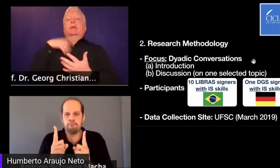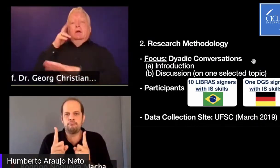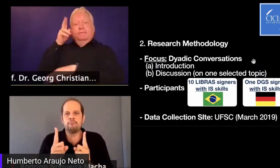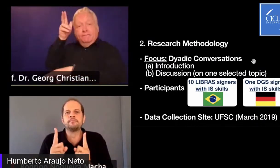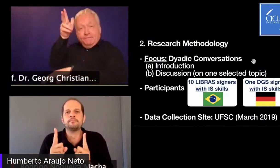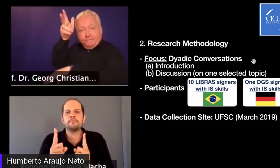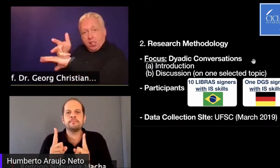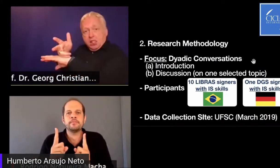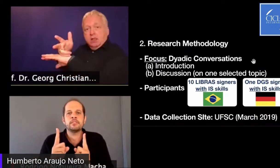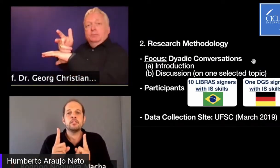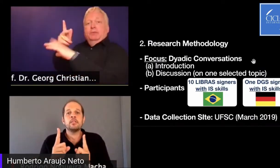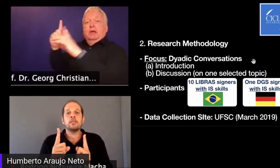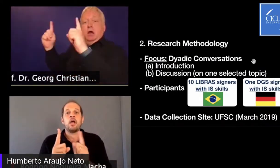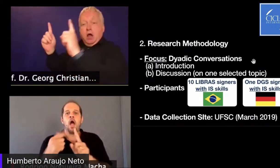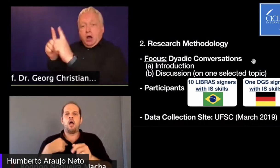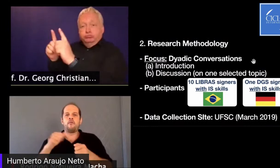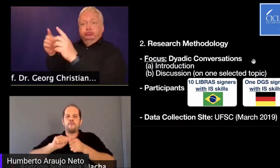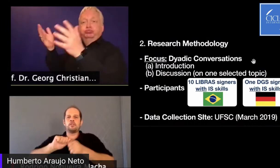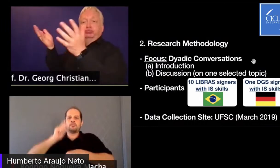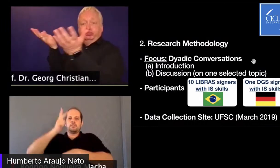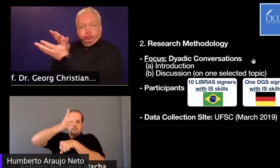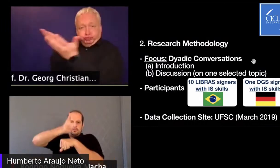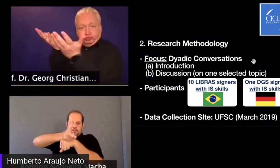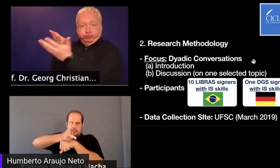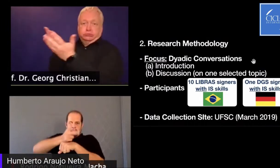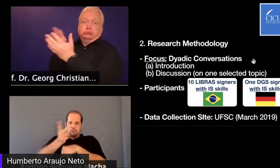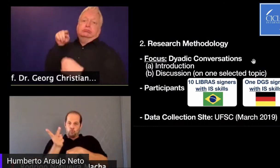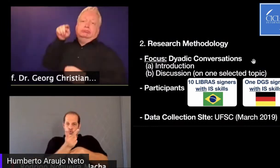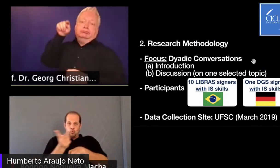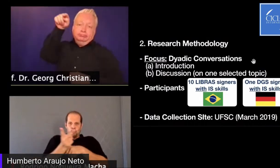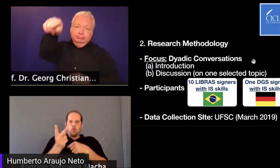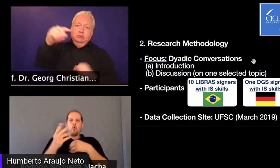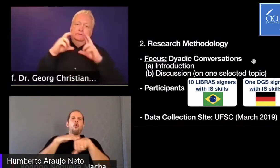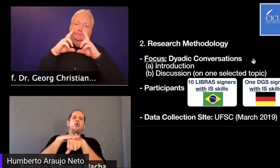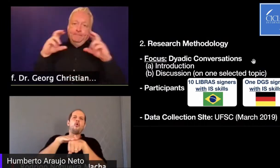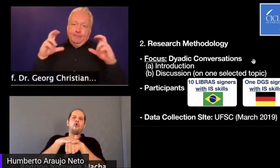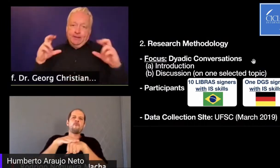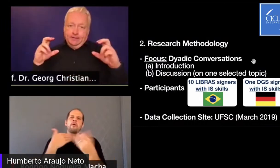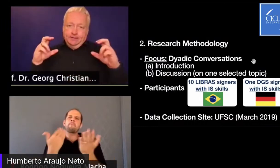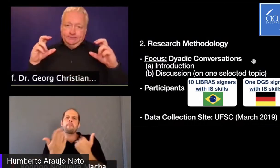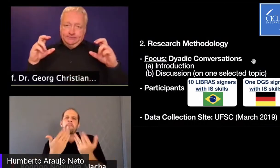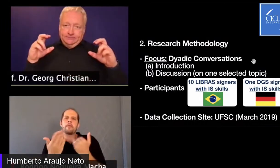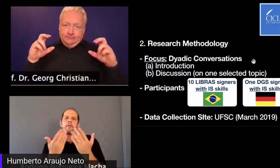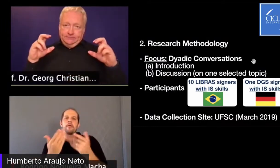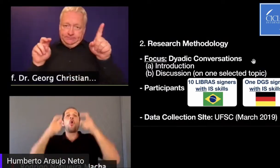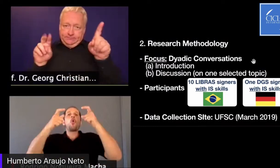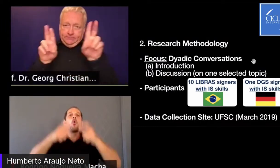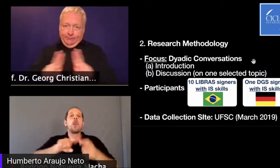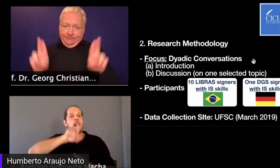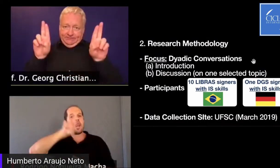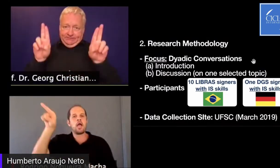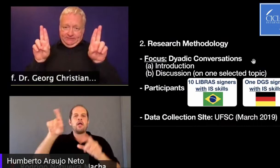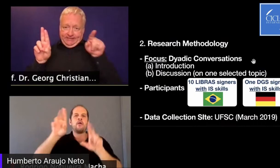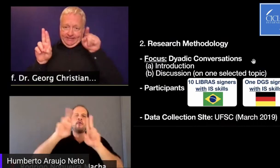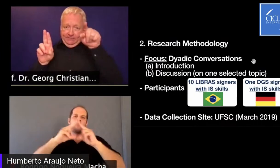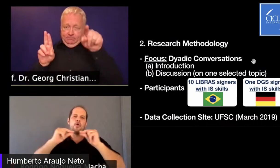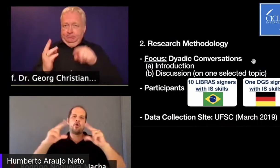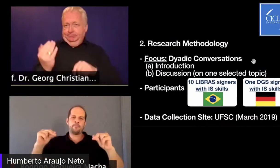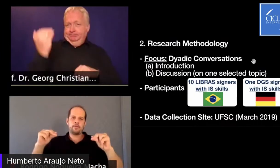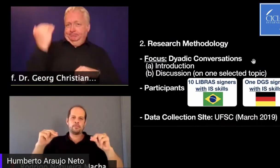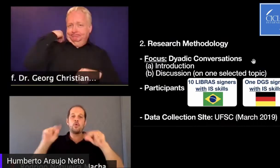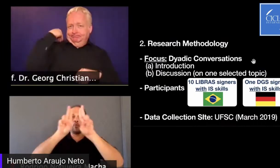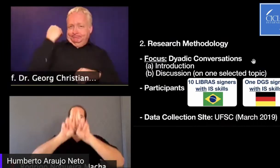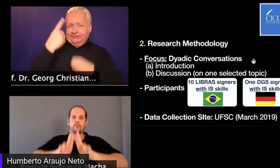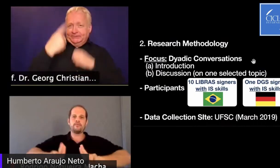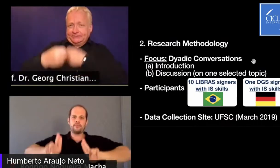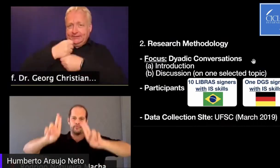partir desses dados, a gente incluía na amostra. E nós filmamos essa interação entre esses